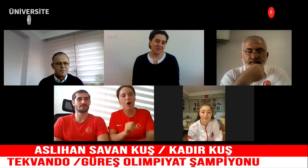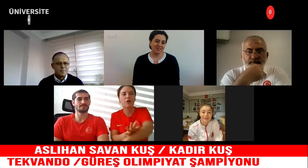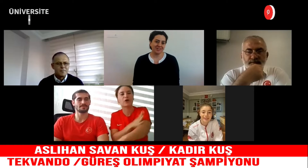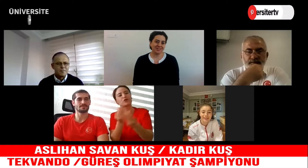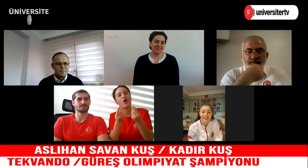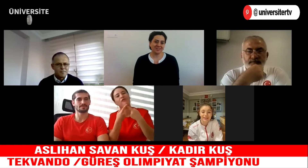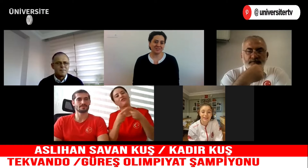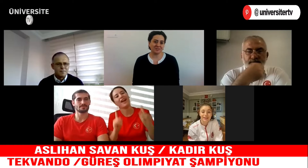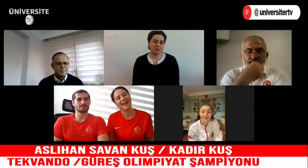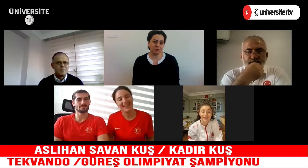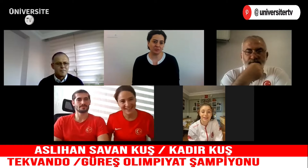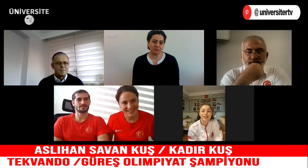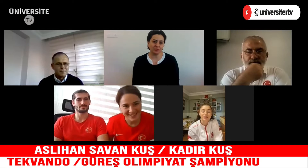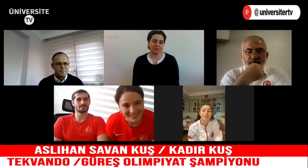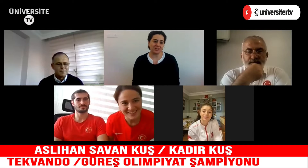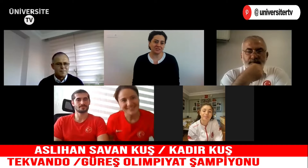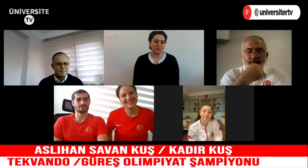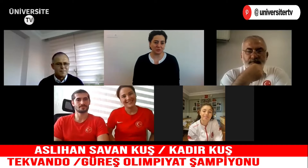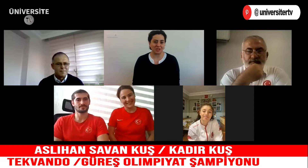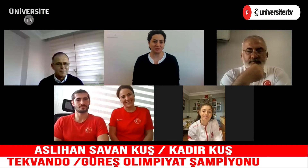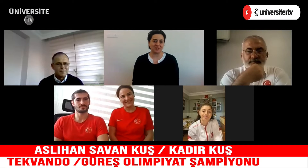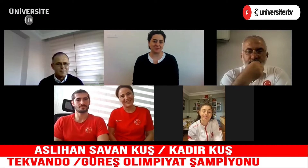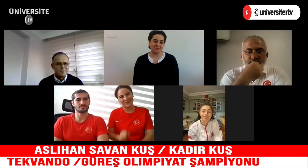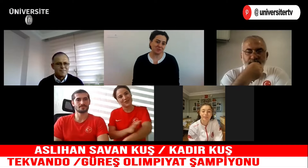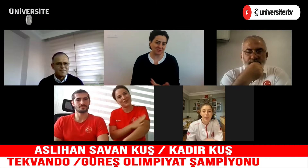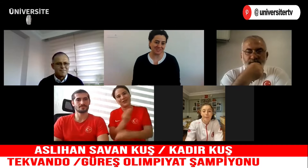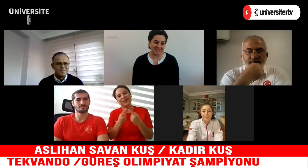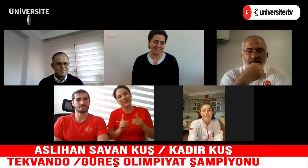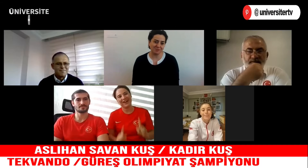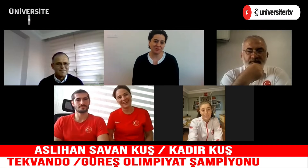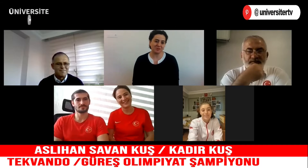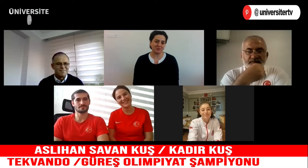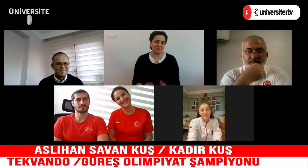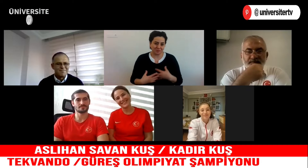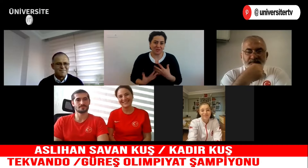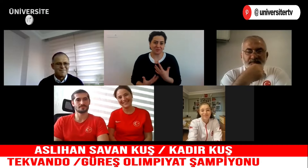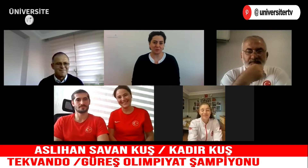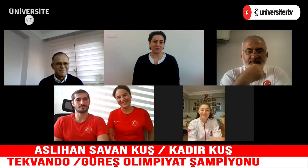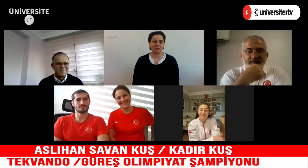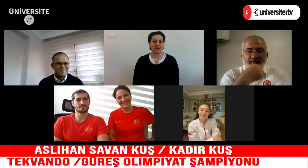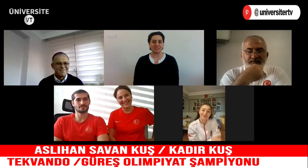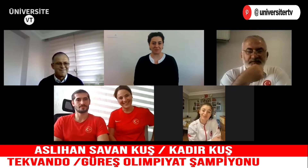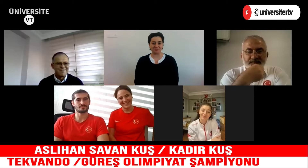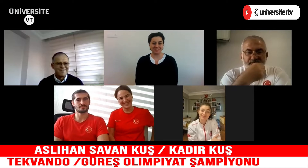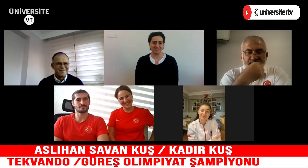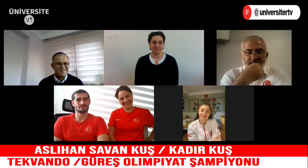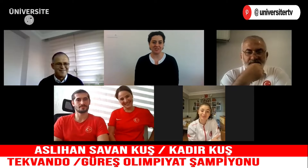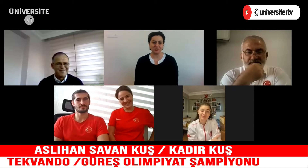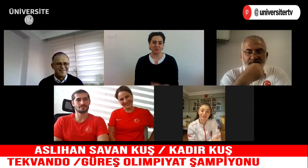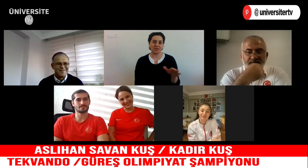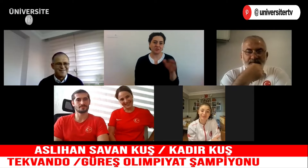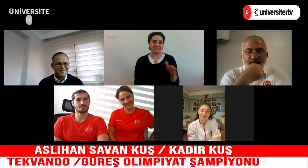oldu. Çok farklı duygular bunlar benim için. Çok hızlı geçtim ama duygu çok özeldi benim